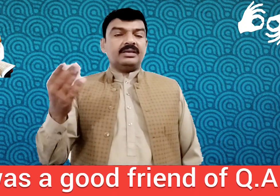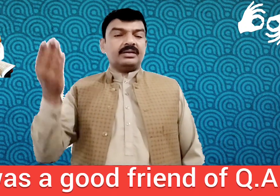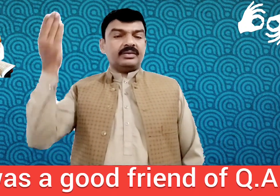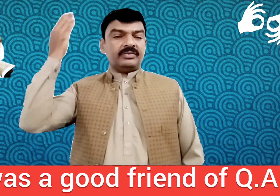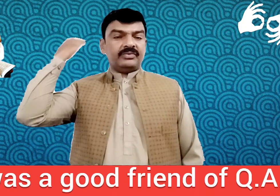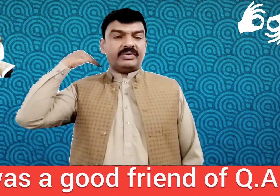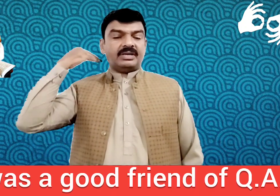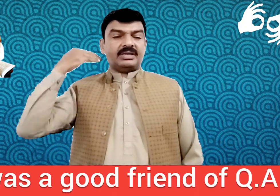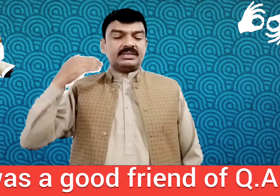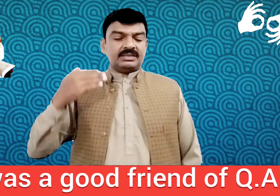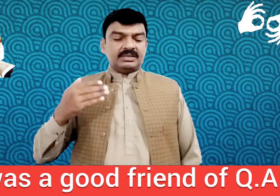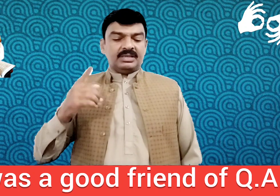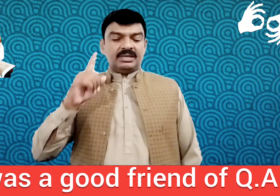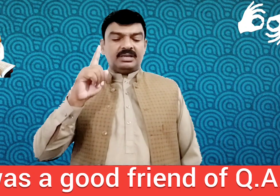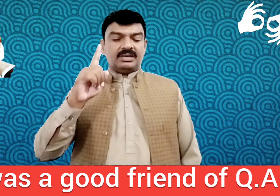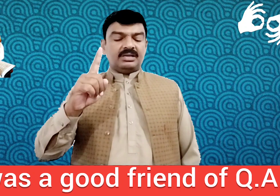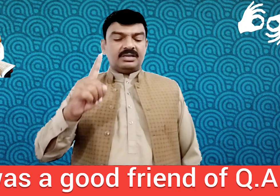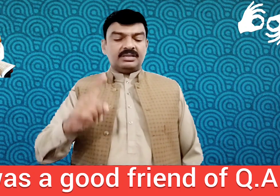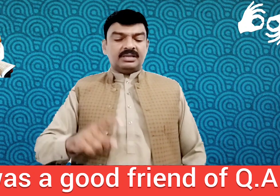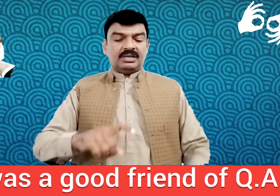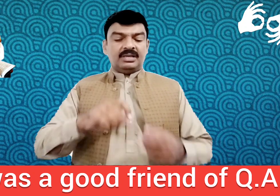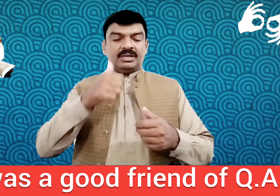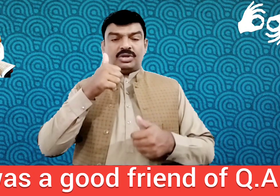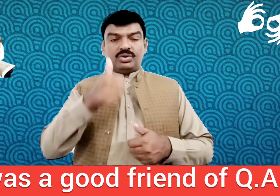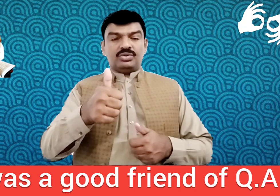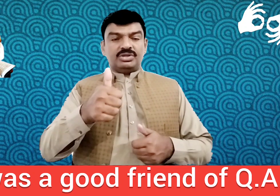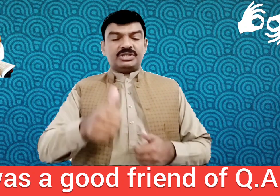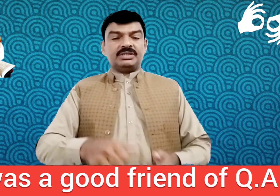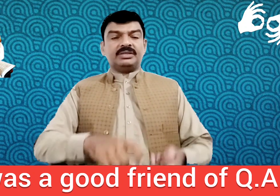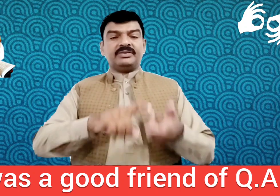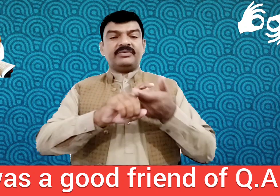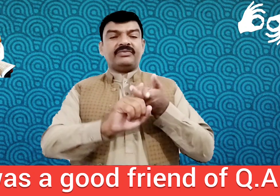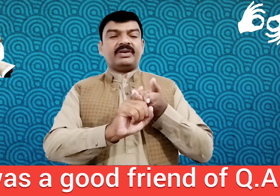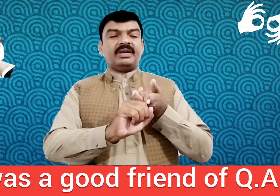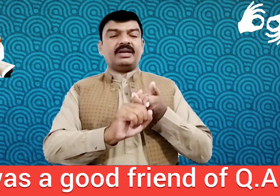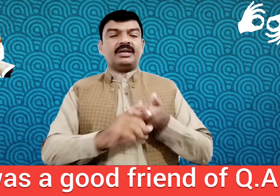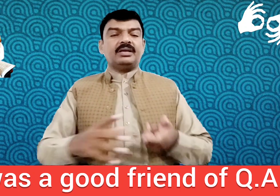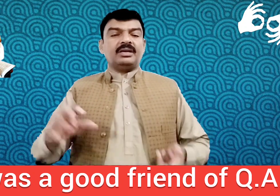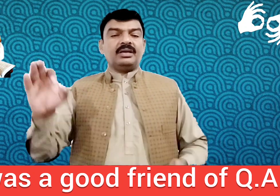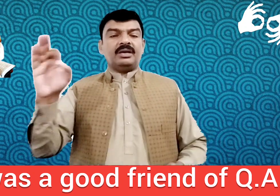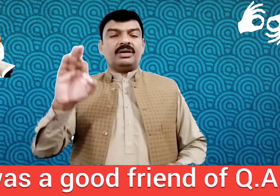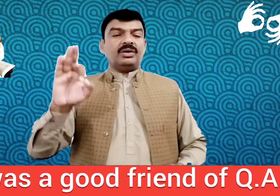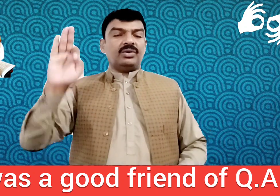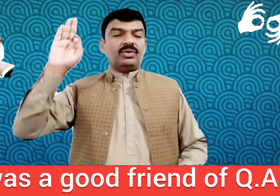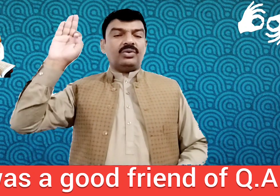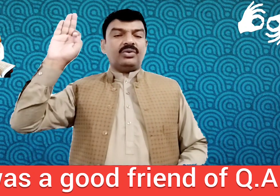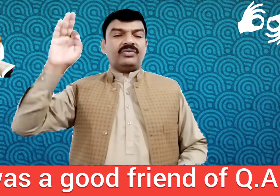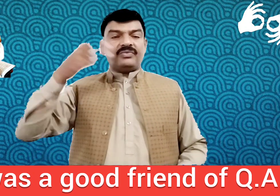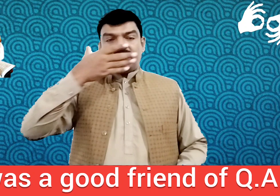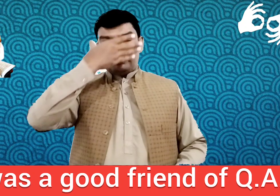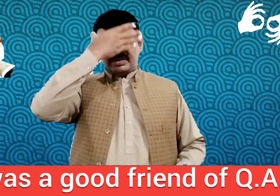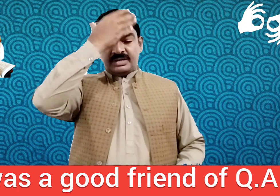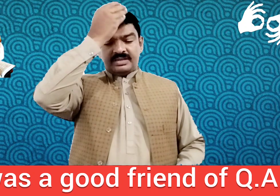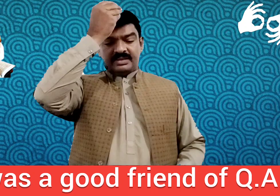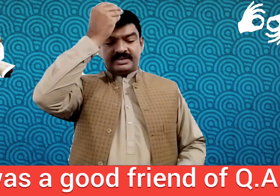He was a good friend of QUAID E